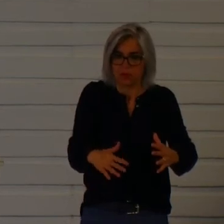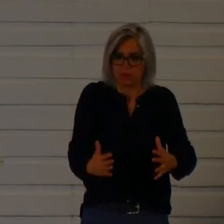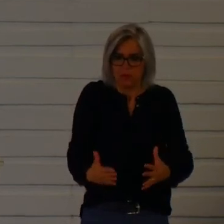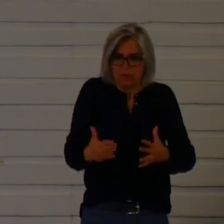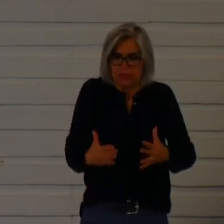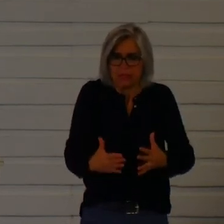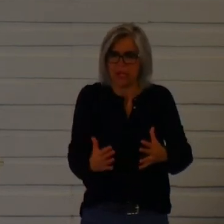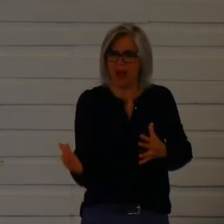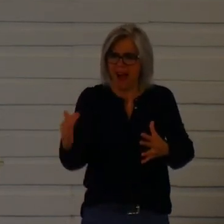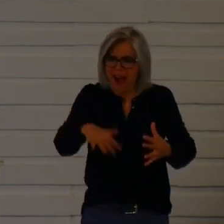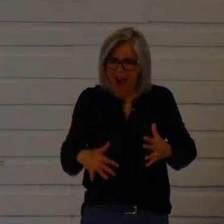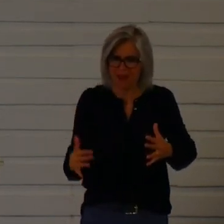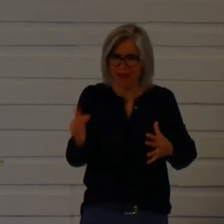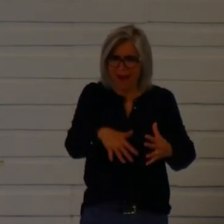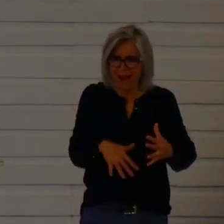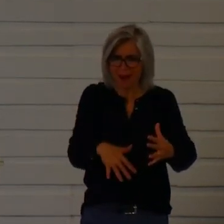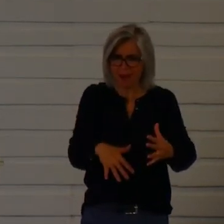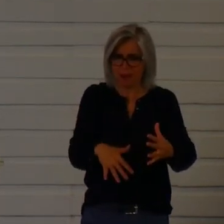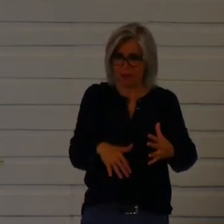entrare, Signore, ma non ti curi di noi?